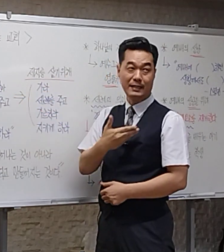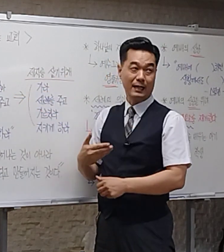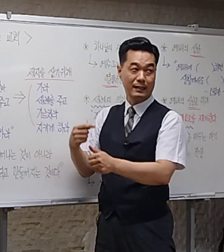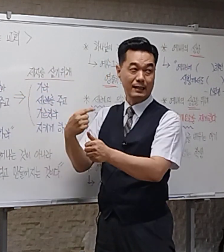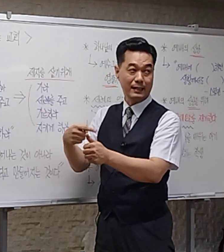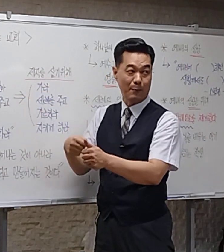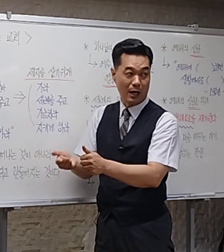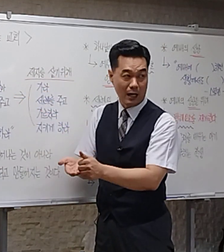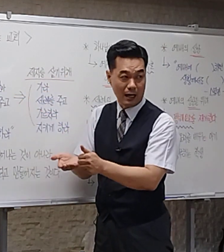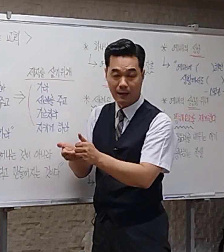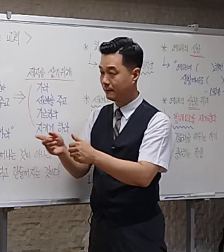제자를 삼아